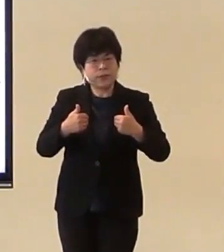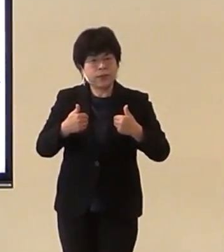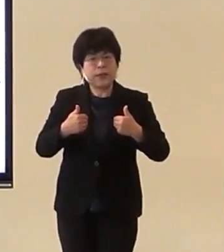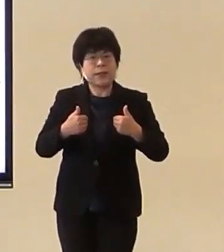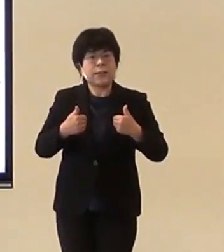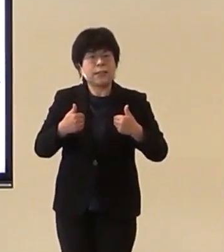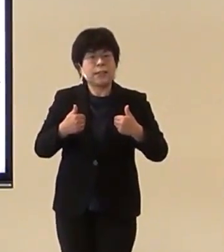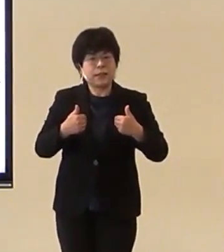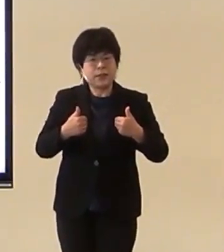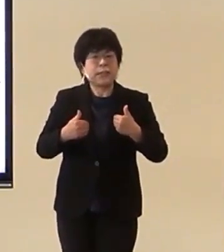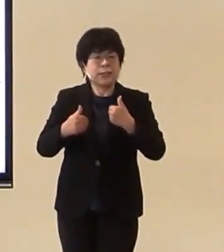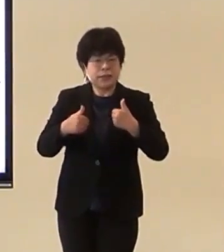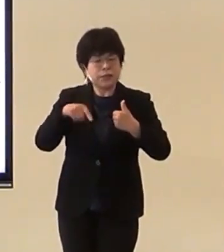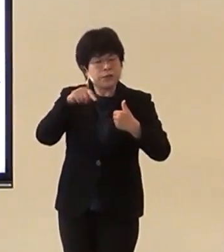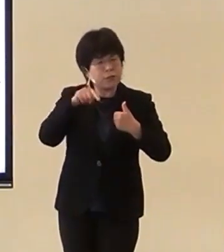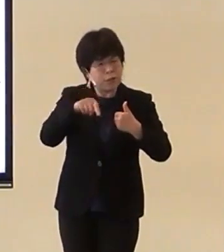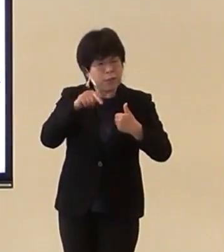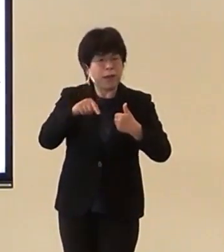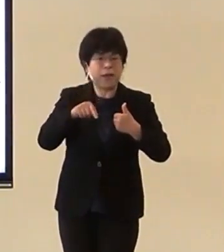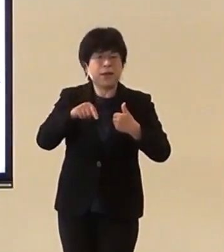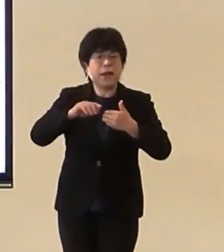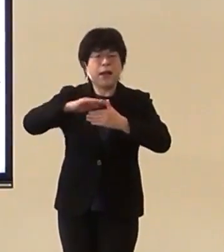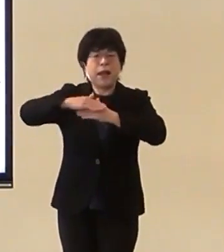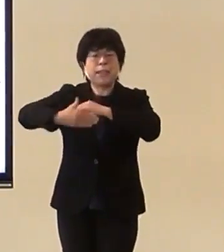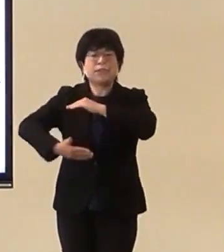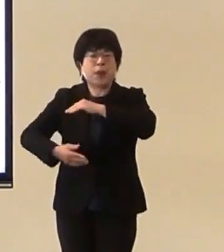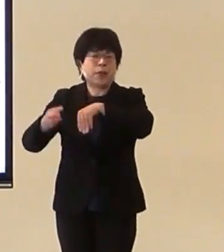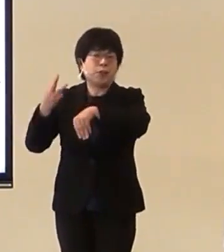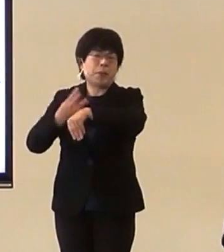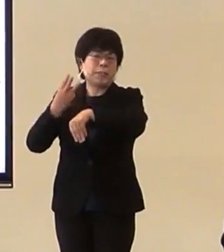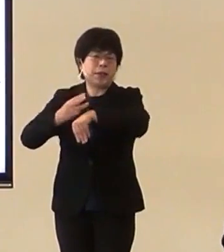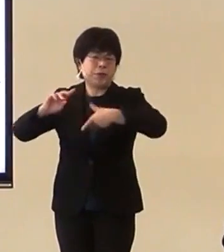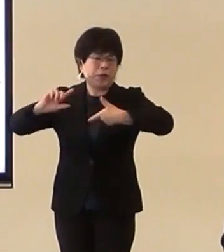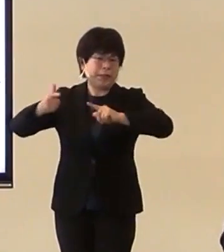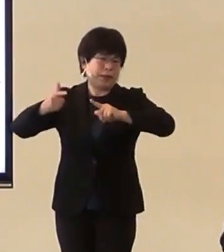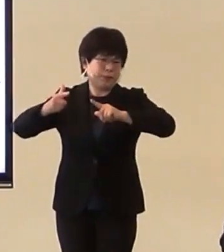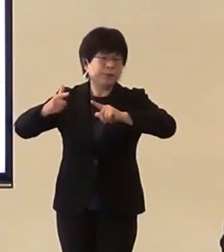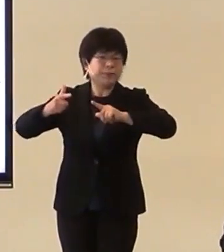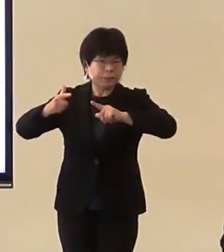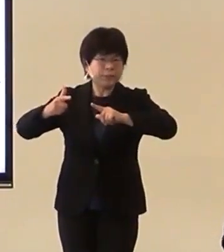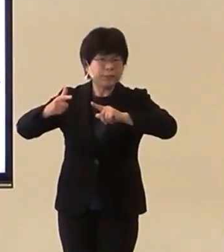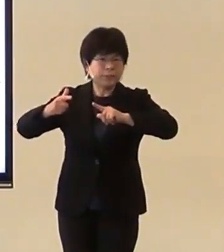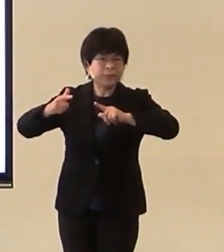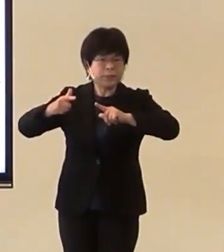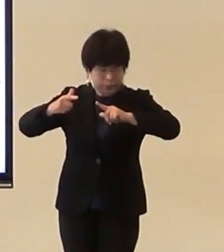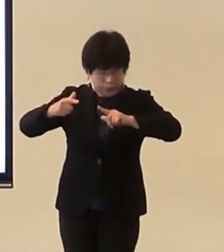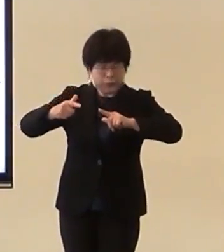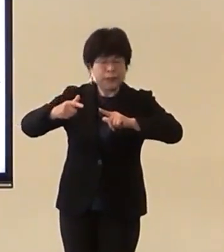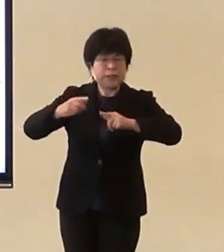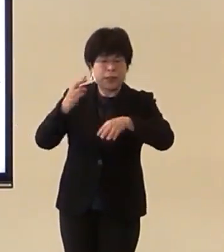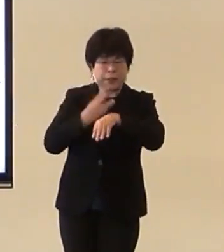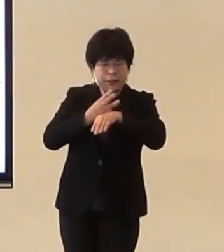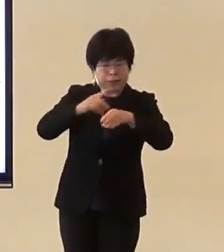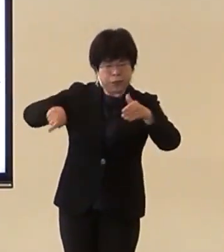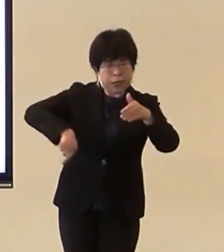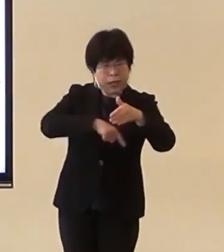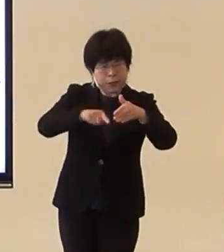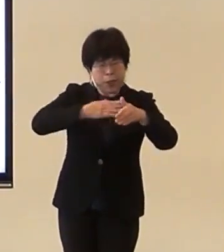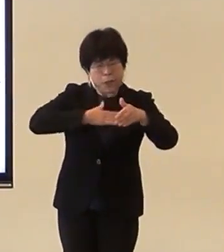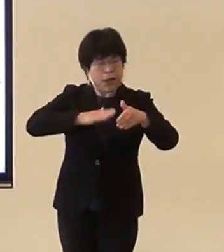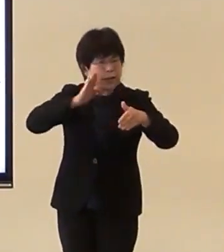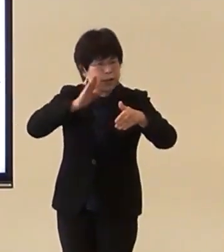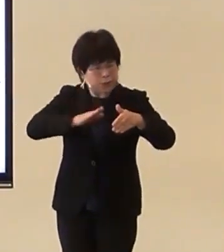レストランチェーンのマニュアルとは違うんですね。もっともっときちっとしたベースと分かりやすいことと、それ